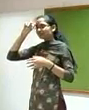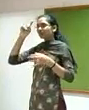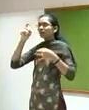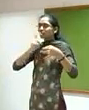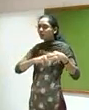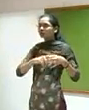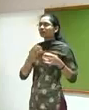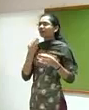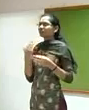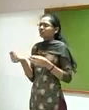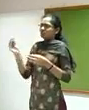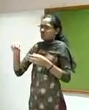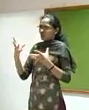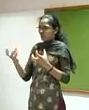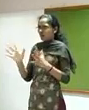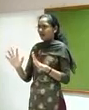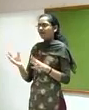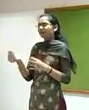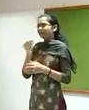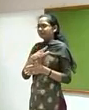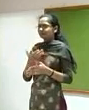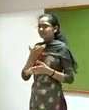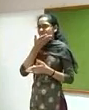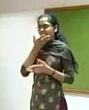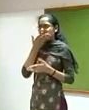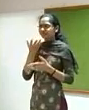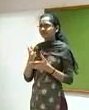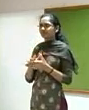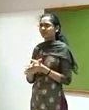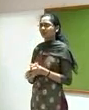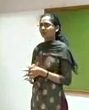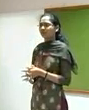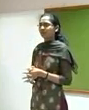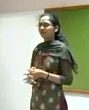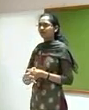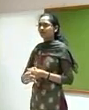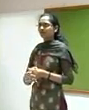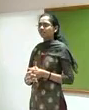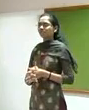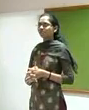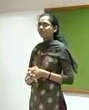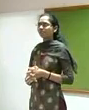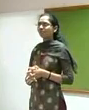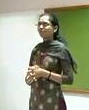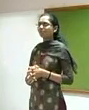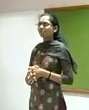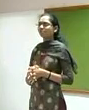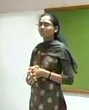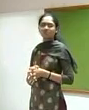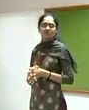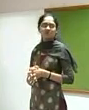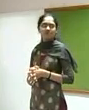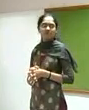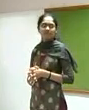कोई अपना कमेंट करना है, क्योंकि अगर हम उसको थोड़ा सा उसमें स्टैगर्ड तरीके से लेंगे तो